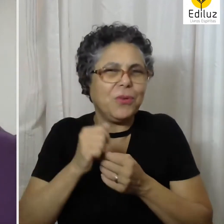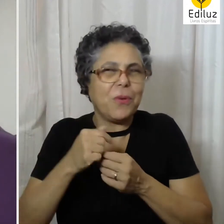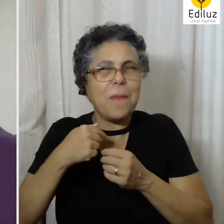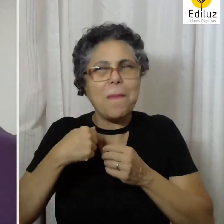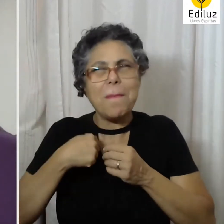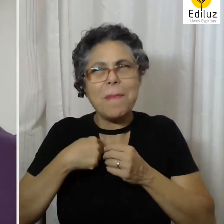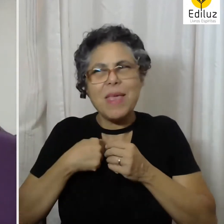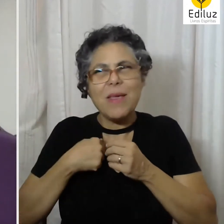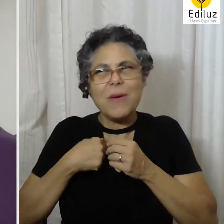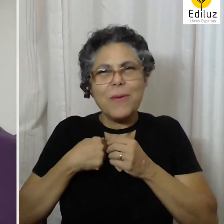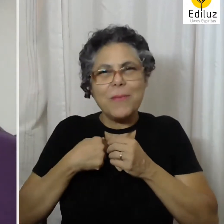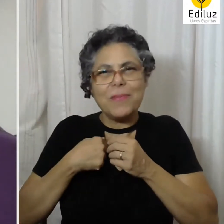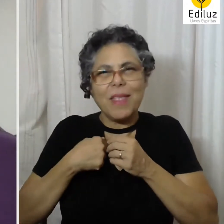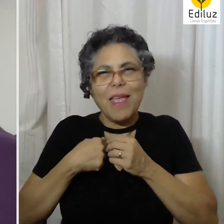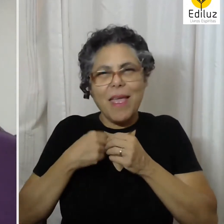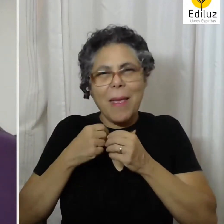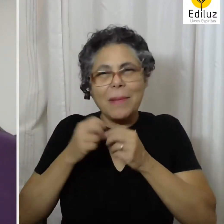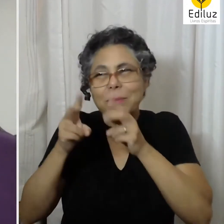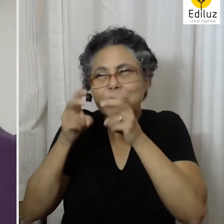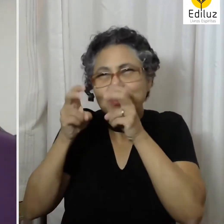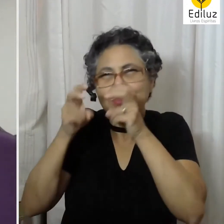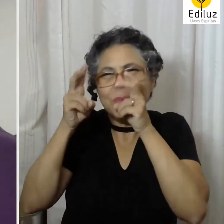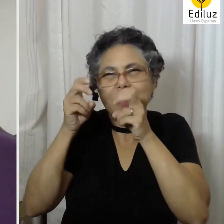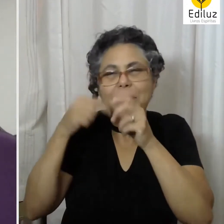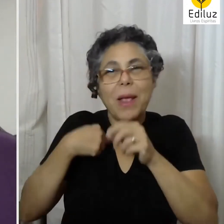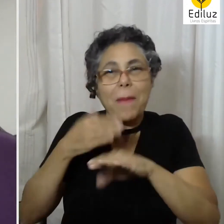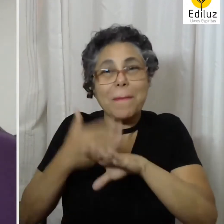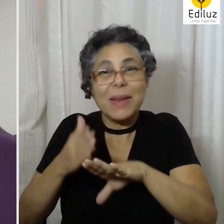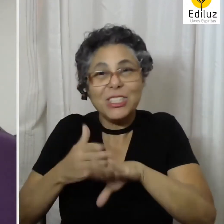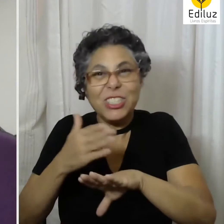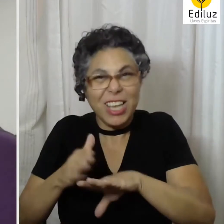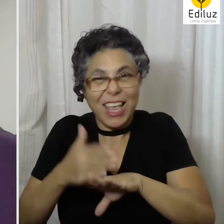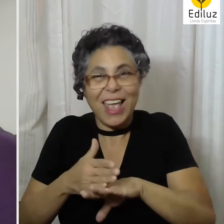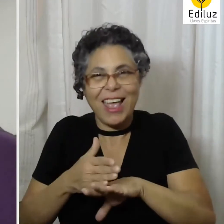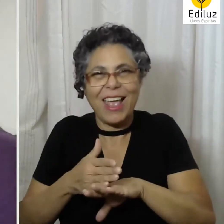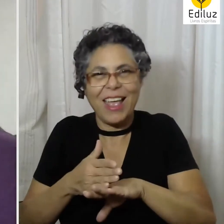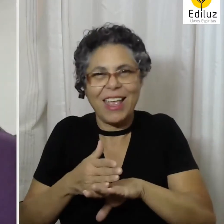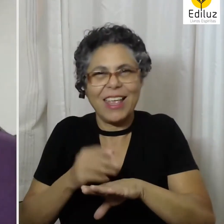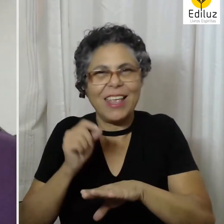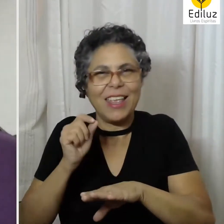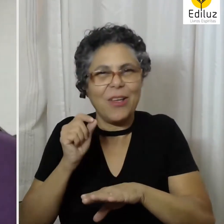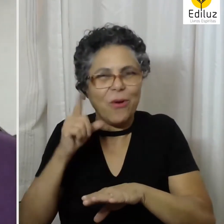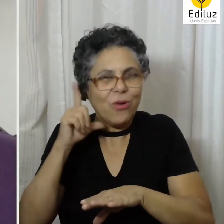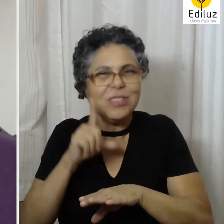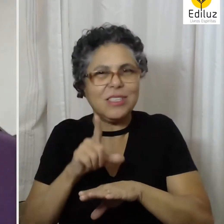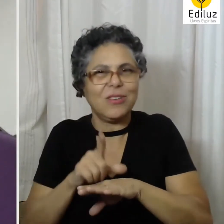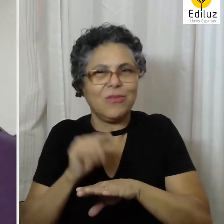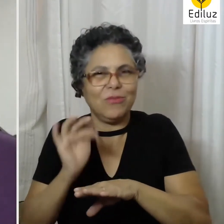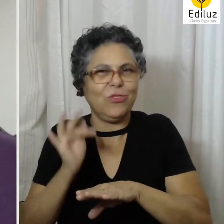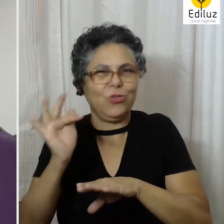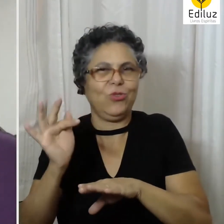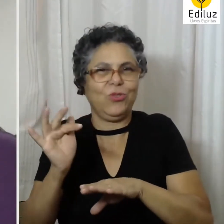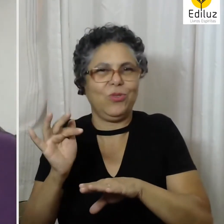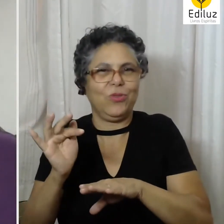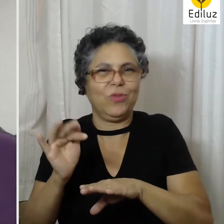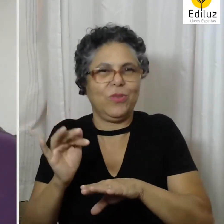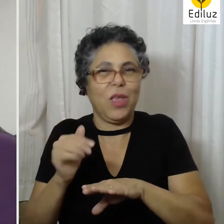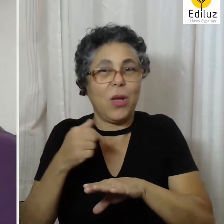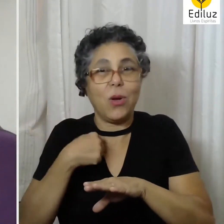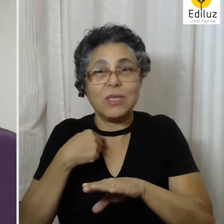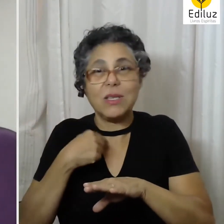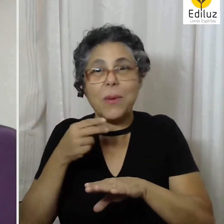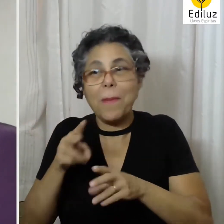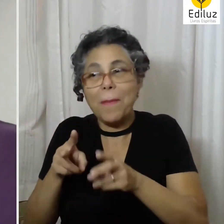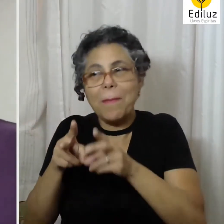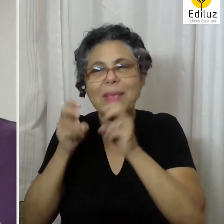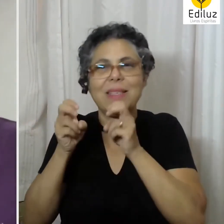sensório ligado e exercitar essa percepção, eu consigo. Eu consigo